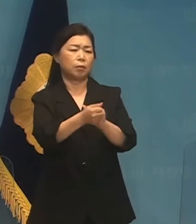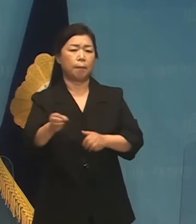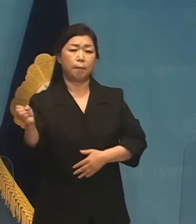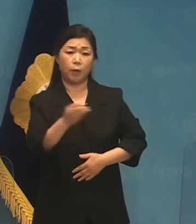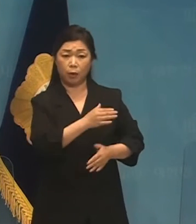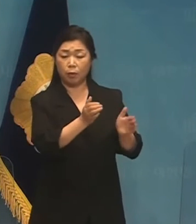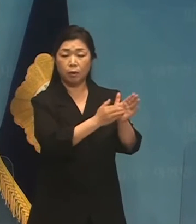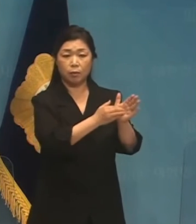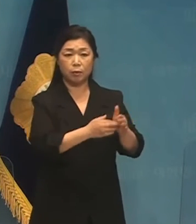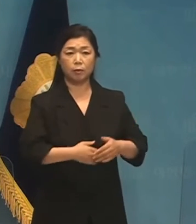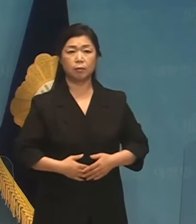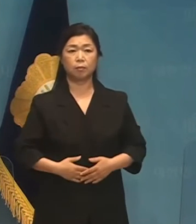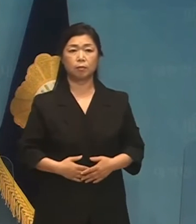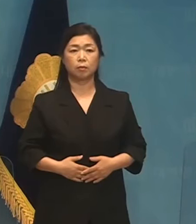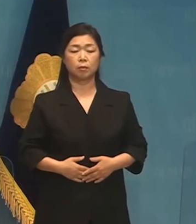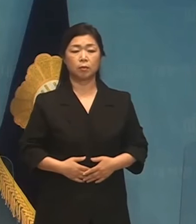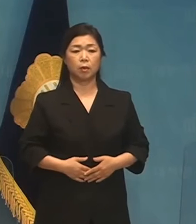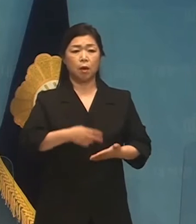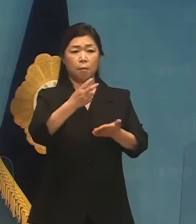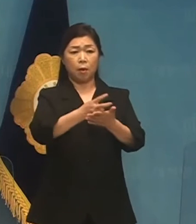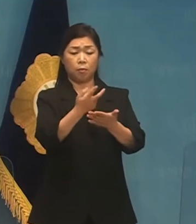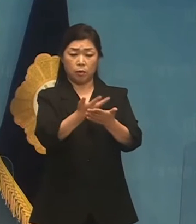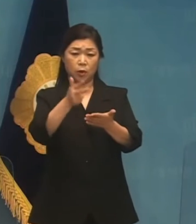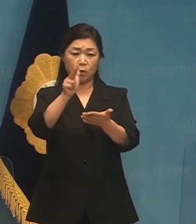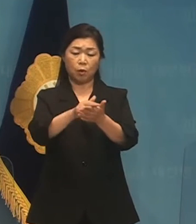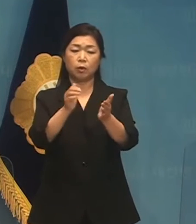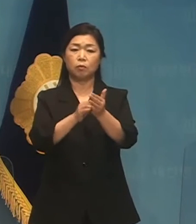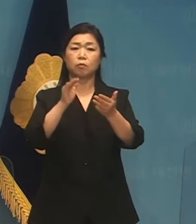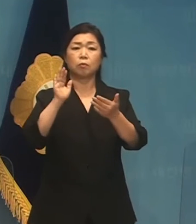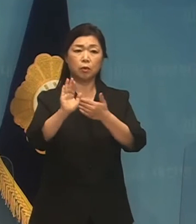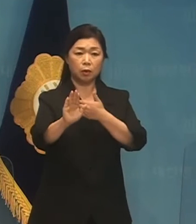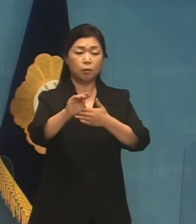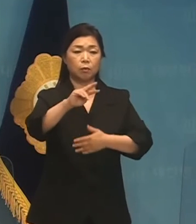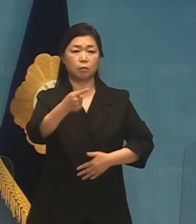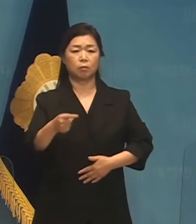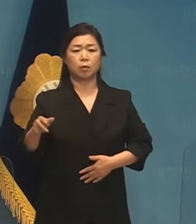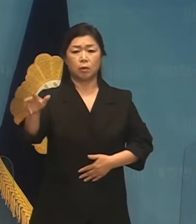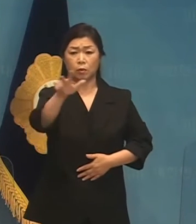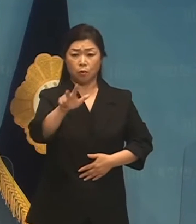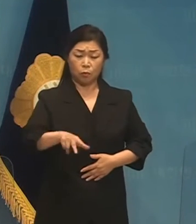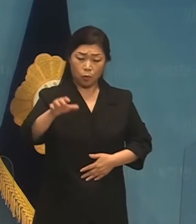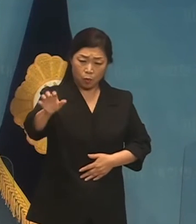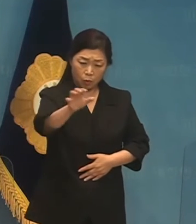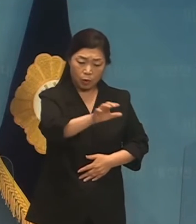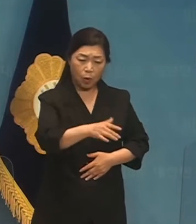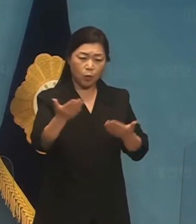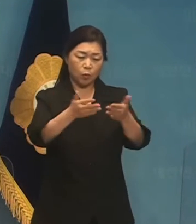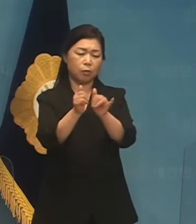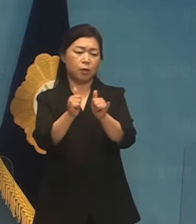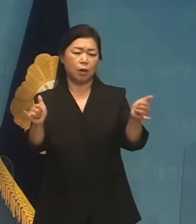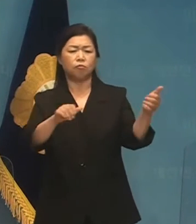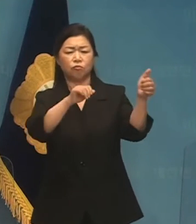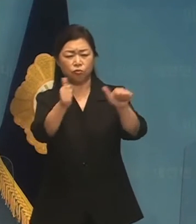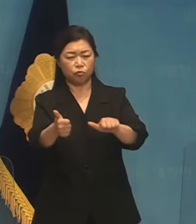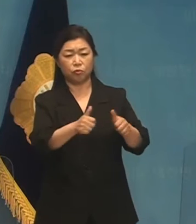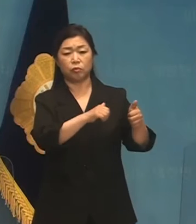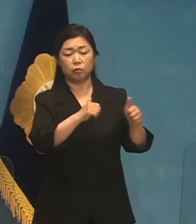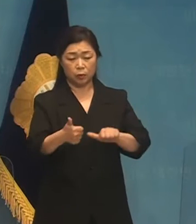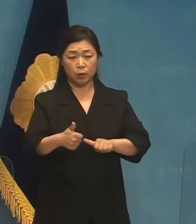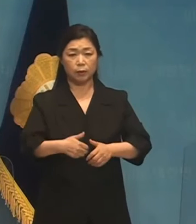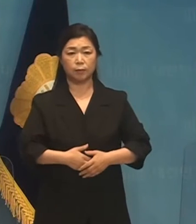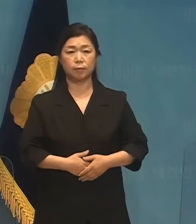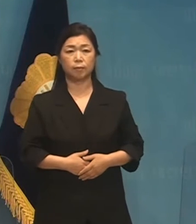만들어버렸습니다. 이 법 제정 이후에도 전국 곳곳에서 노동자들이 죽어가고 있습니다.